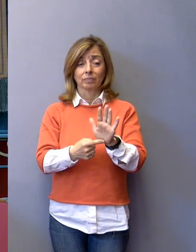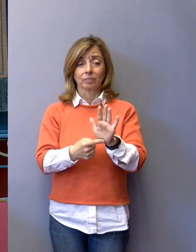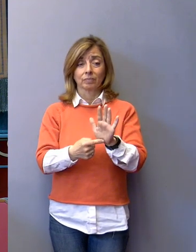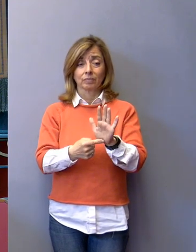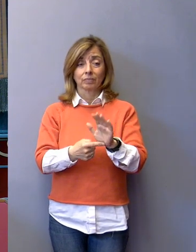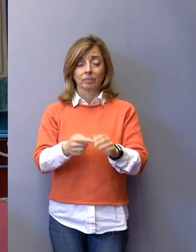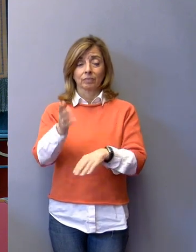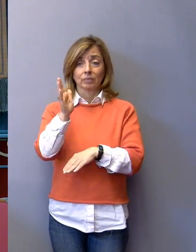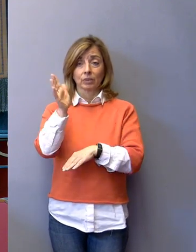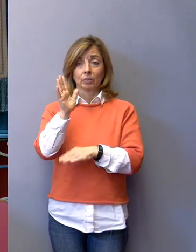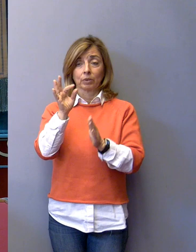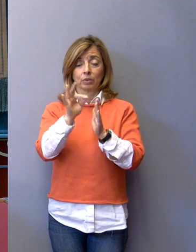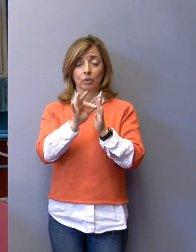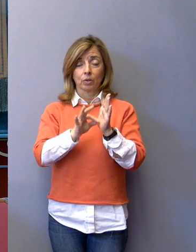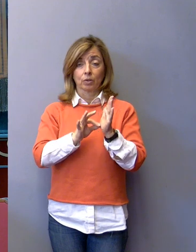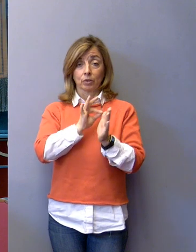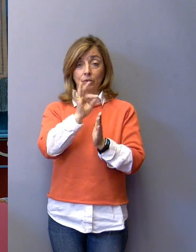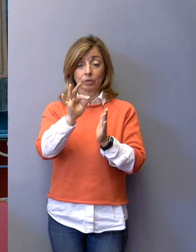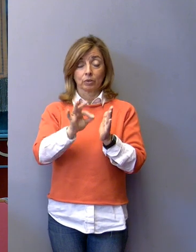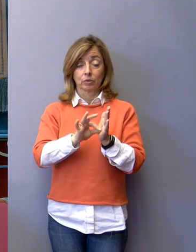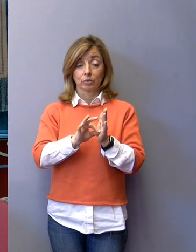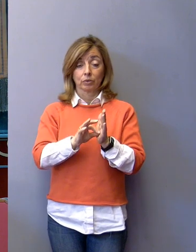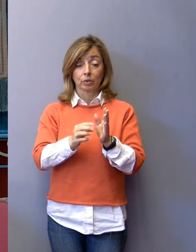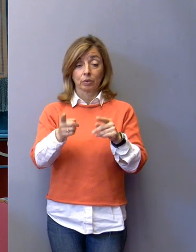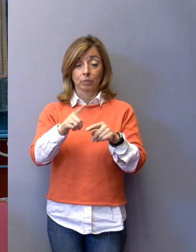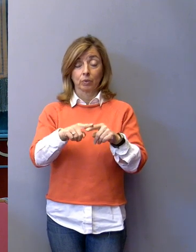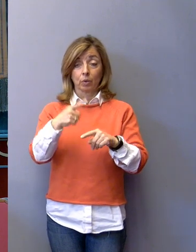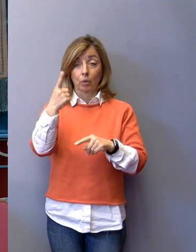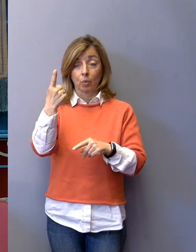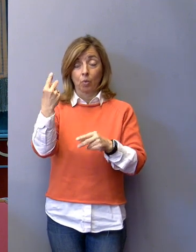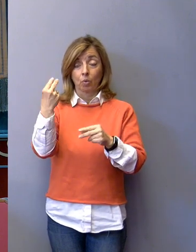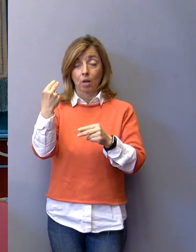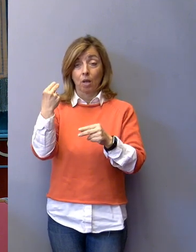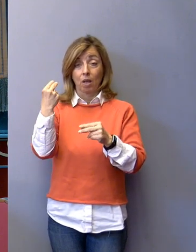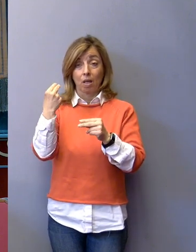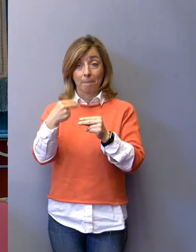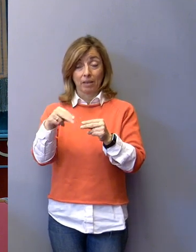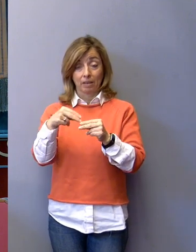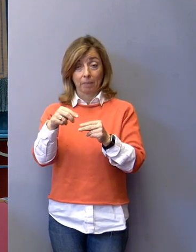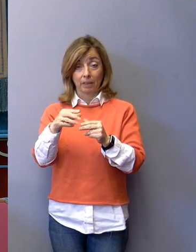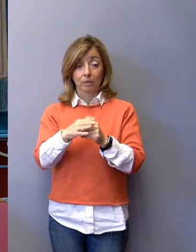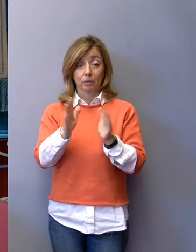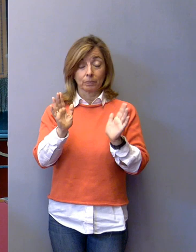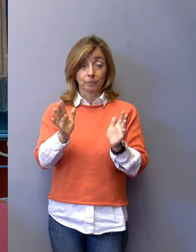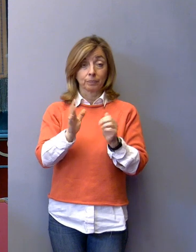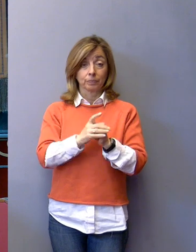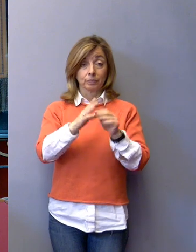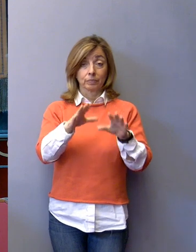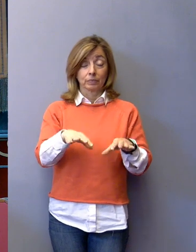ordini del giorno e un emendamento Quindi partiamo con